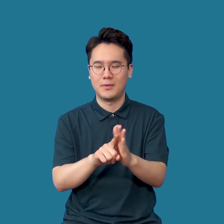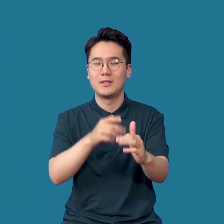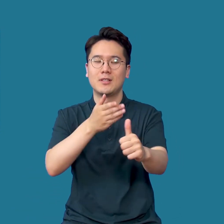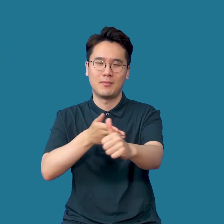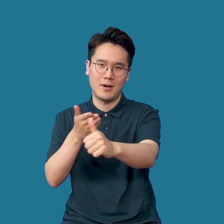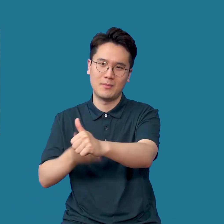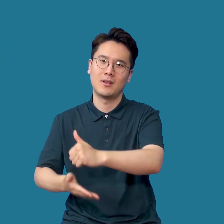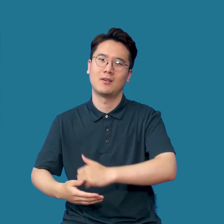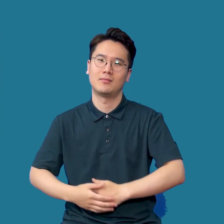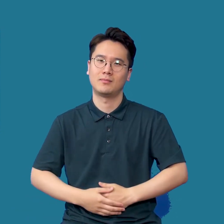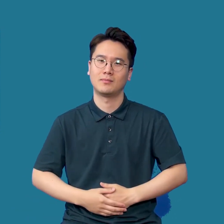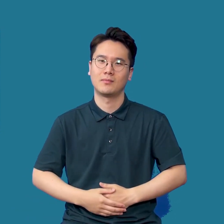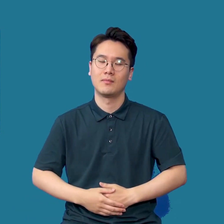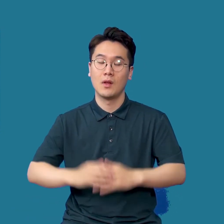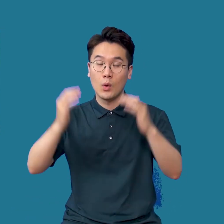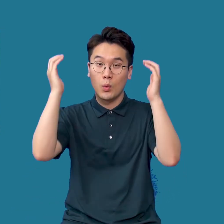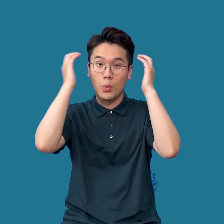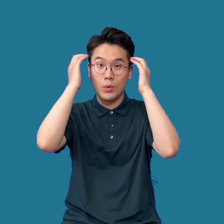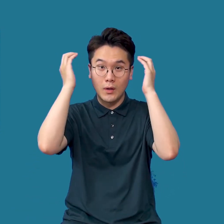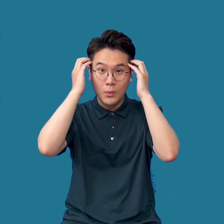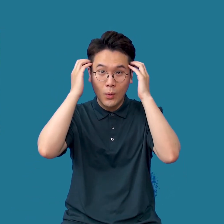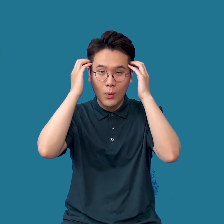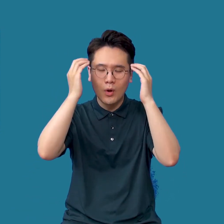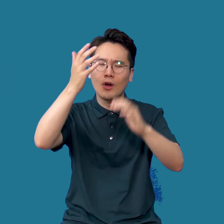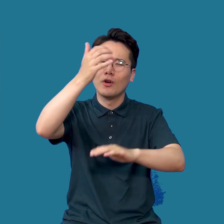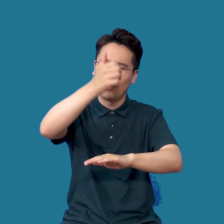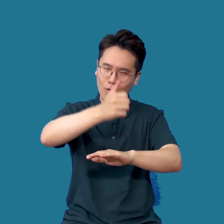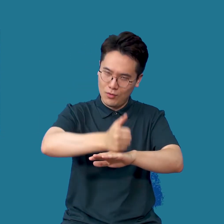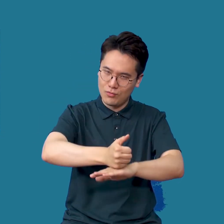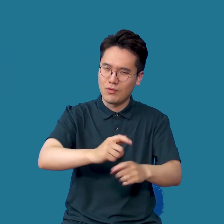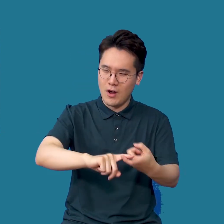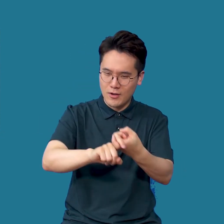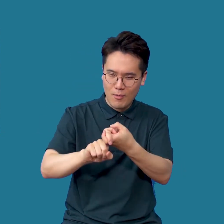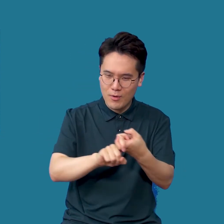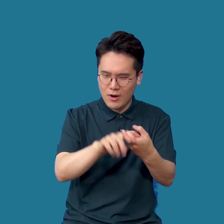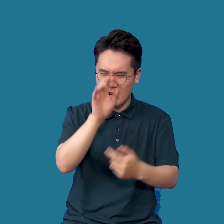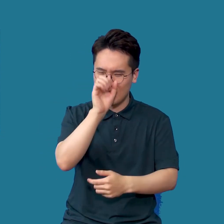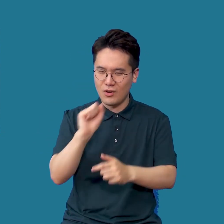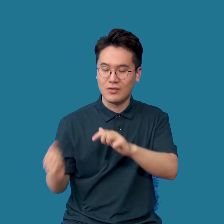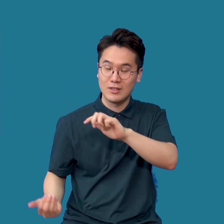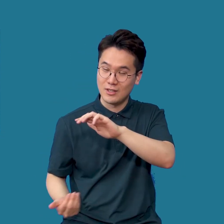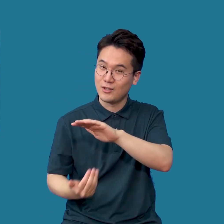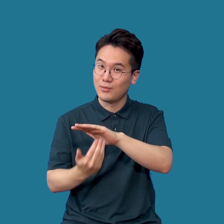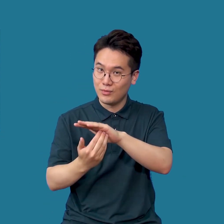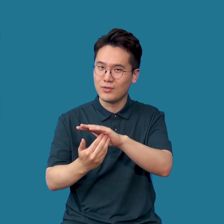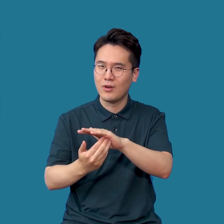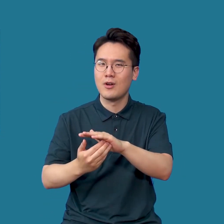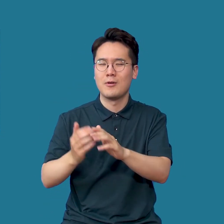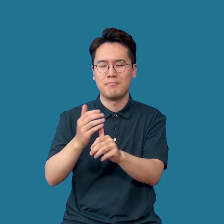고난마저도 결국은 합력해서 선을 이루는 것을 굳게 붙드시기를 바랍니다.